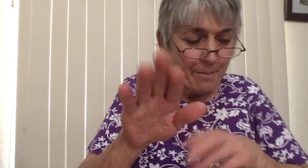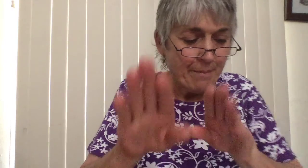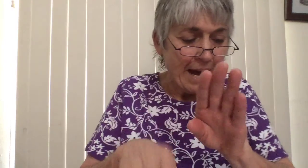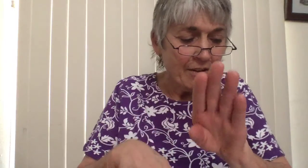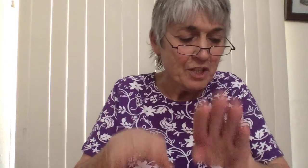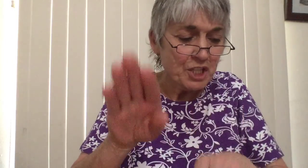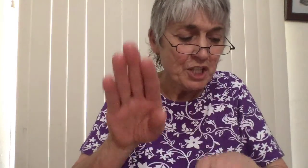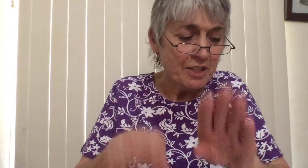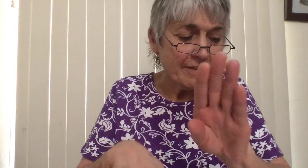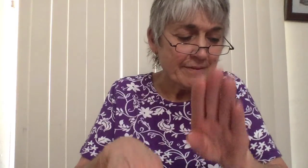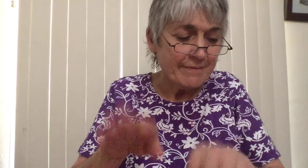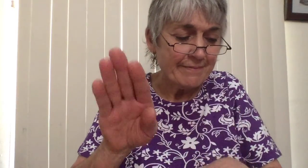Marche,